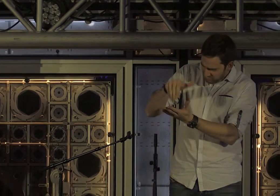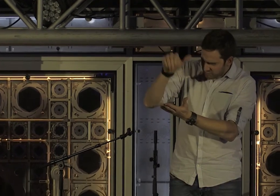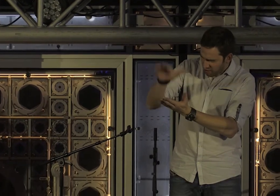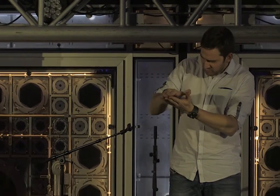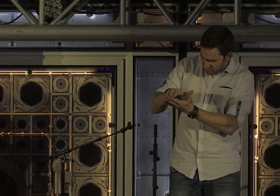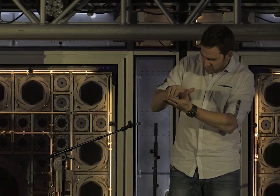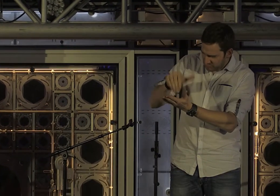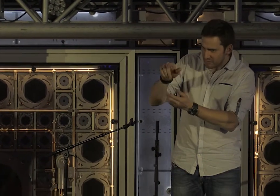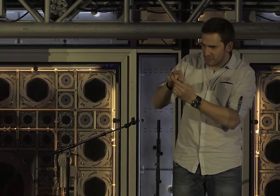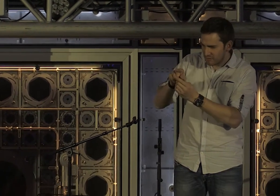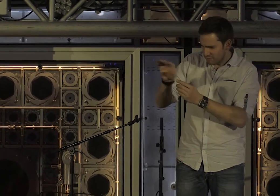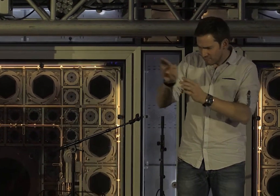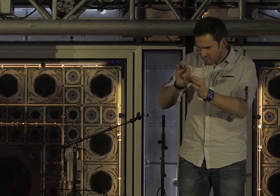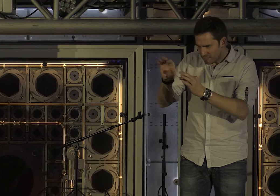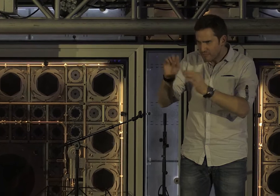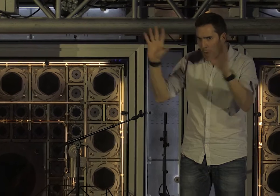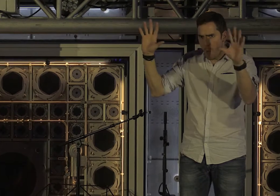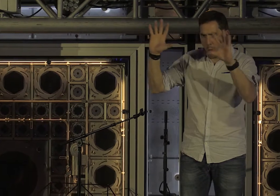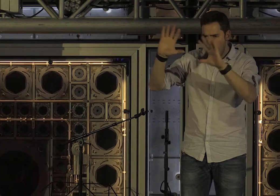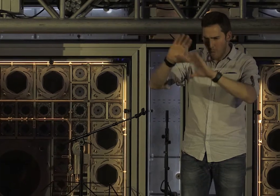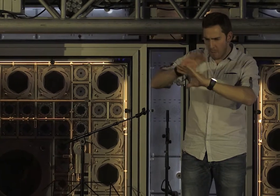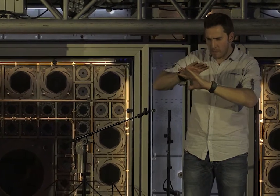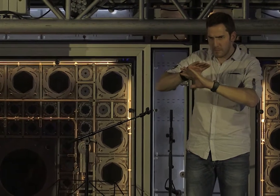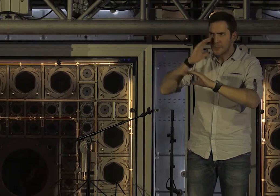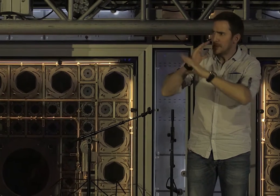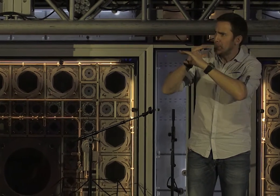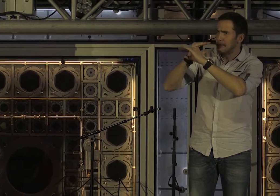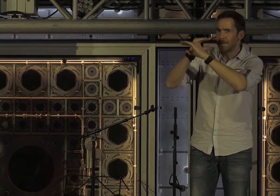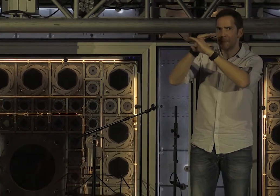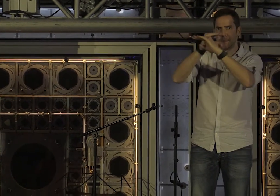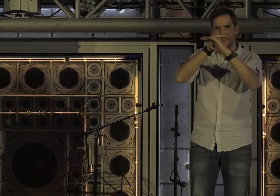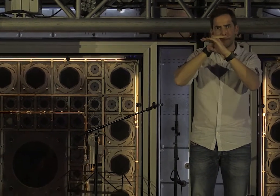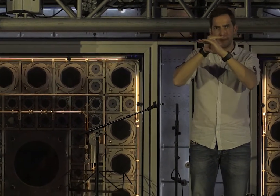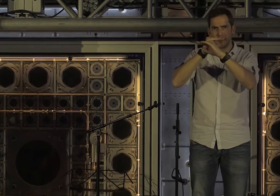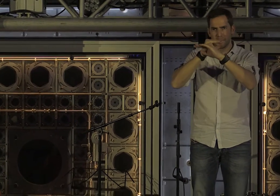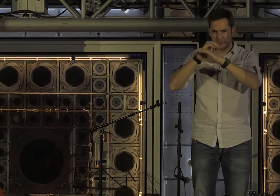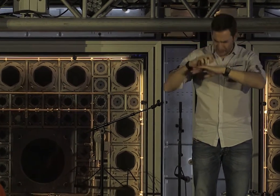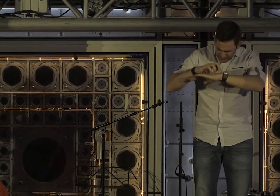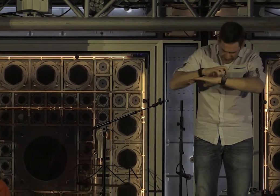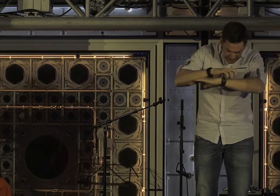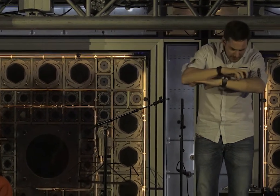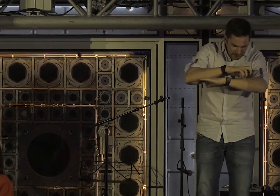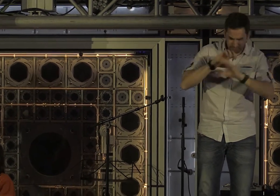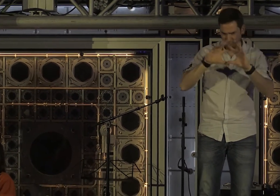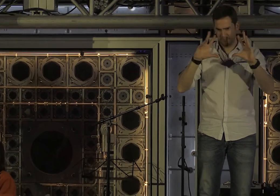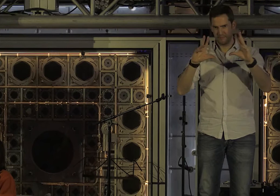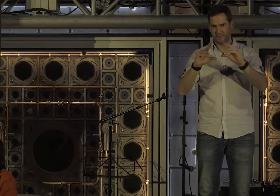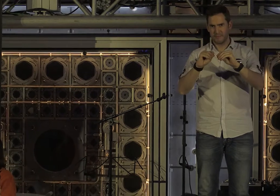et des frais ombrages. Hirondellette, mante religieuse, canard de barbarie qui rit